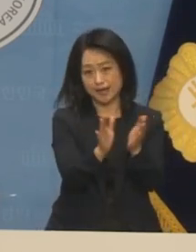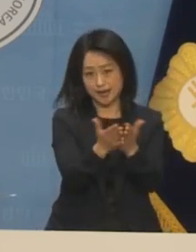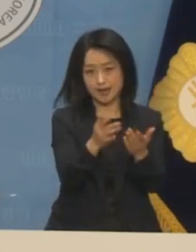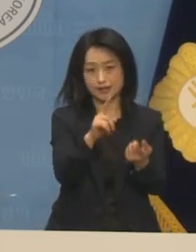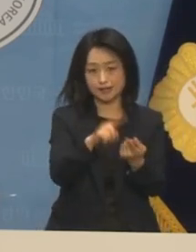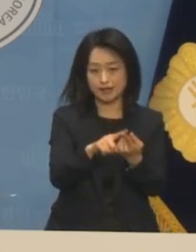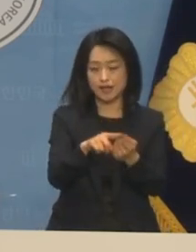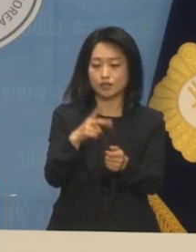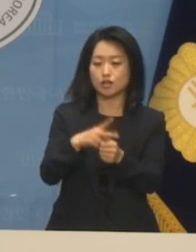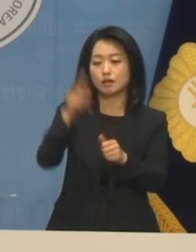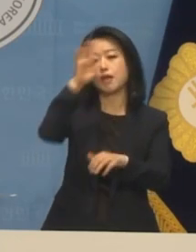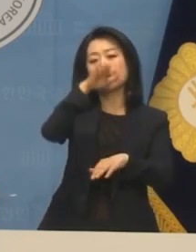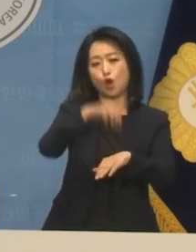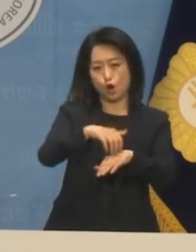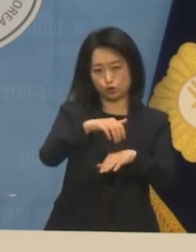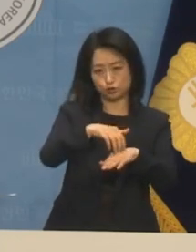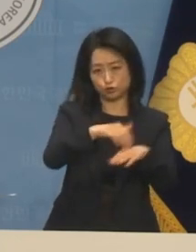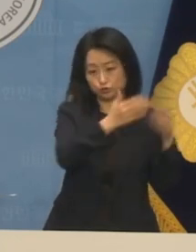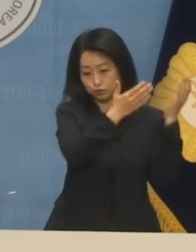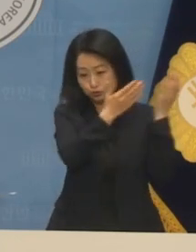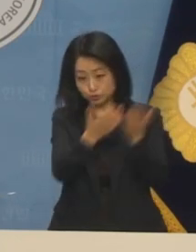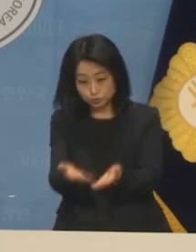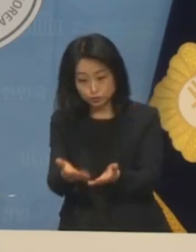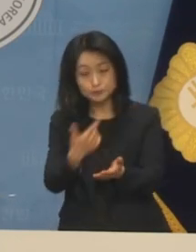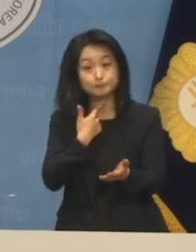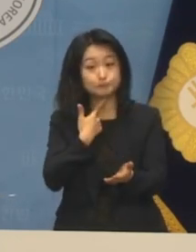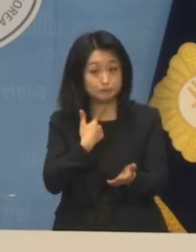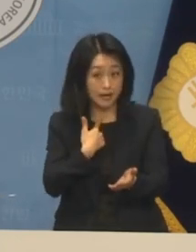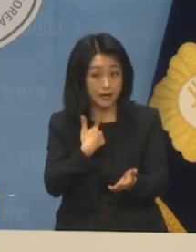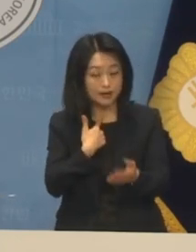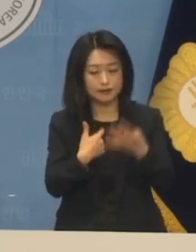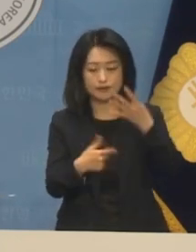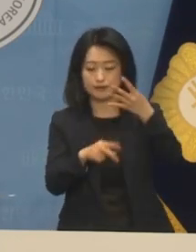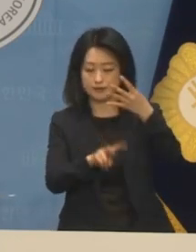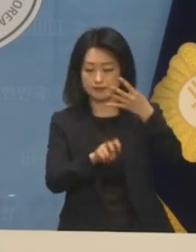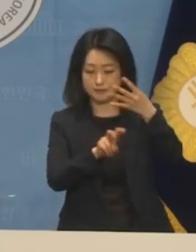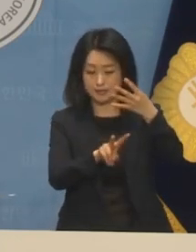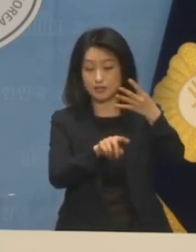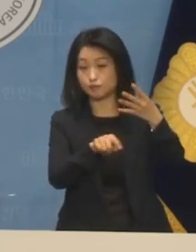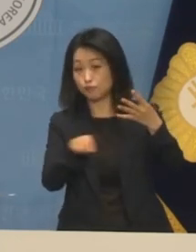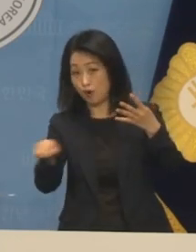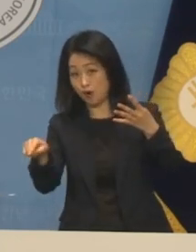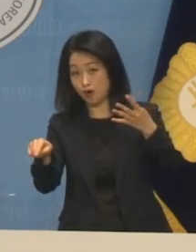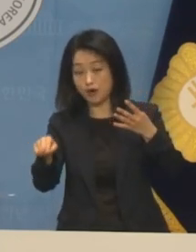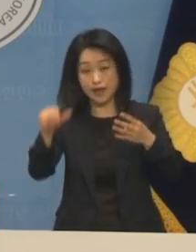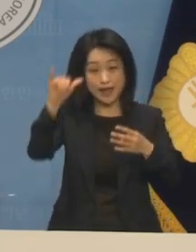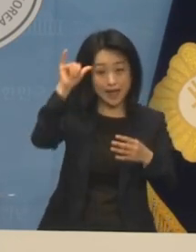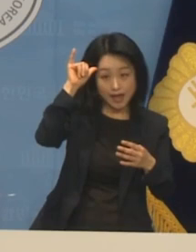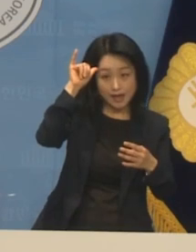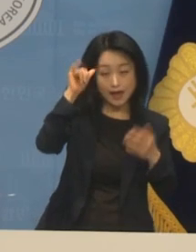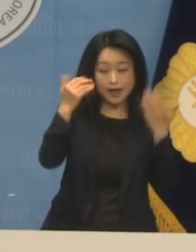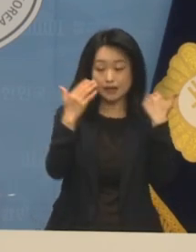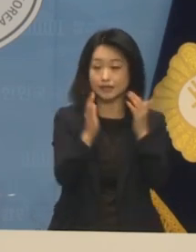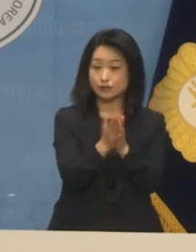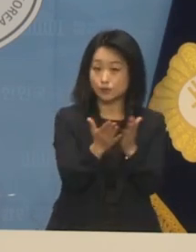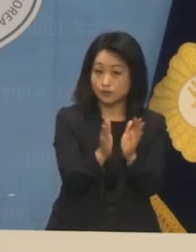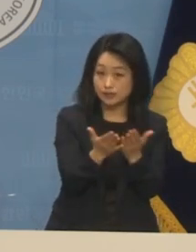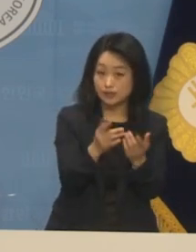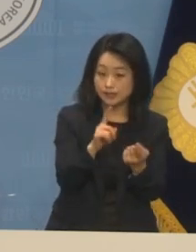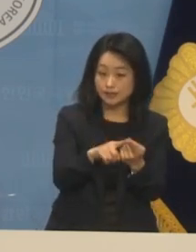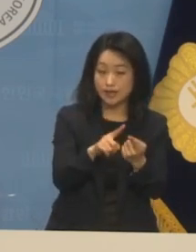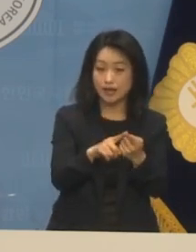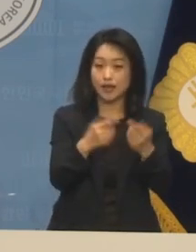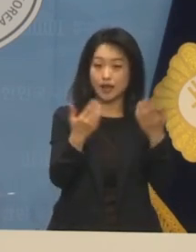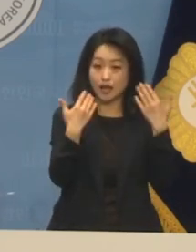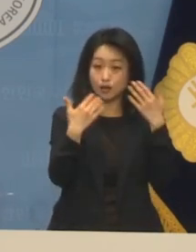교사 연수였습니다. 더 충격적인 것은 4월 22일부터 있었던 AI 디지털 교과서 교장